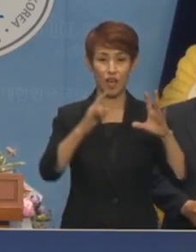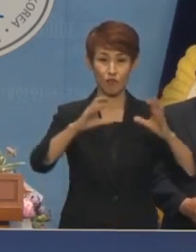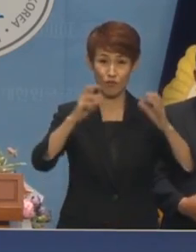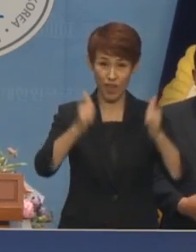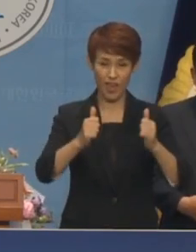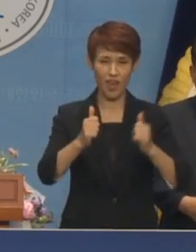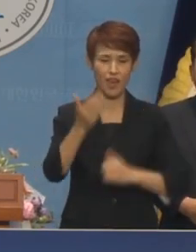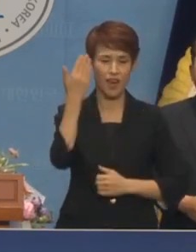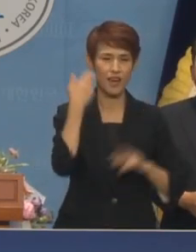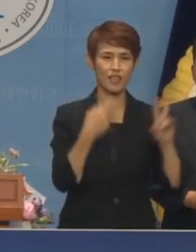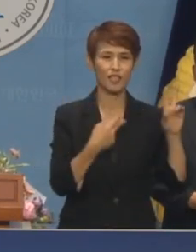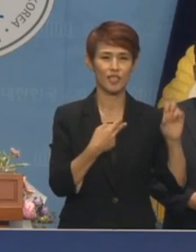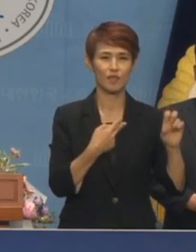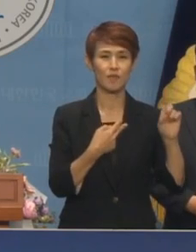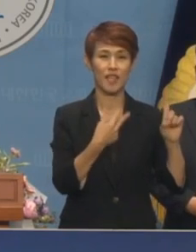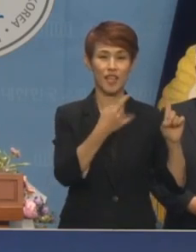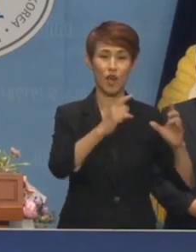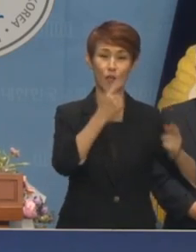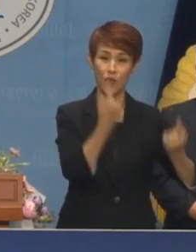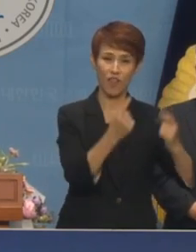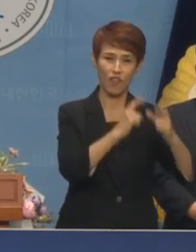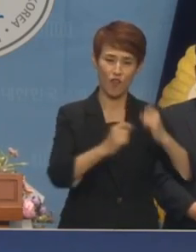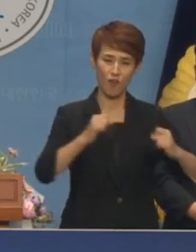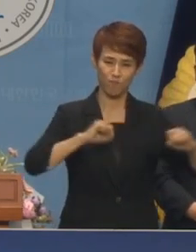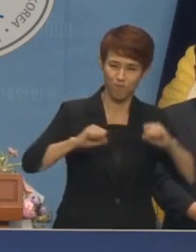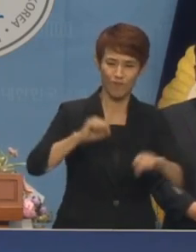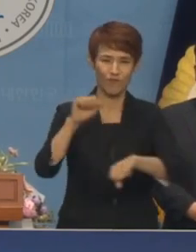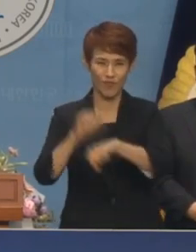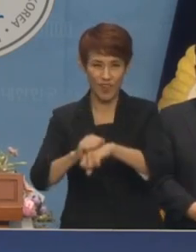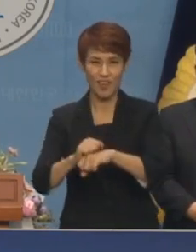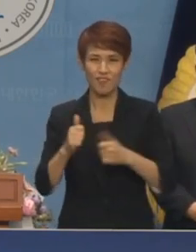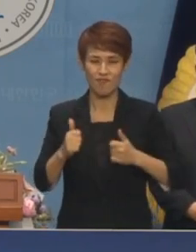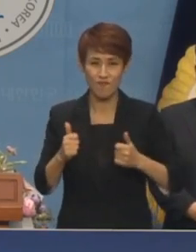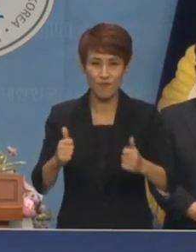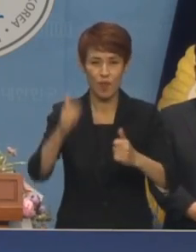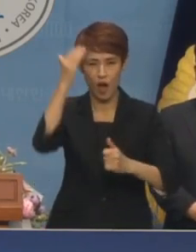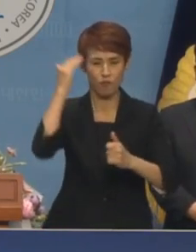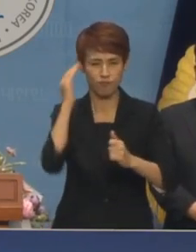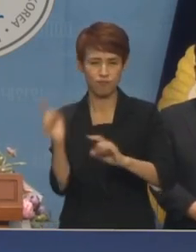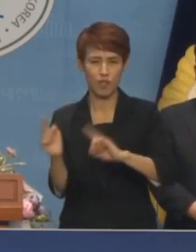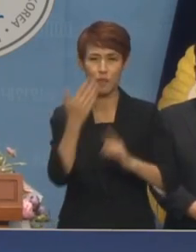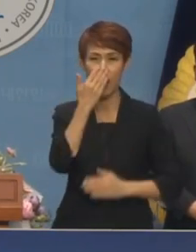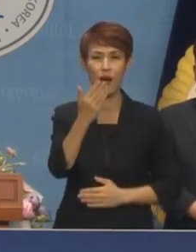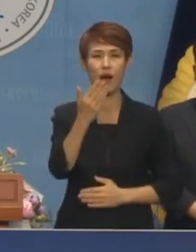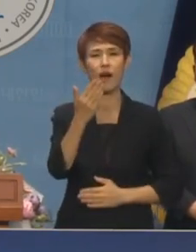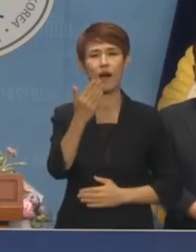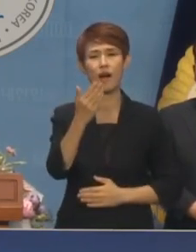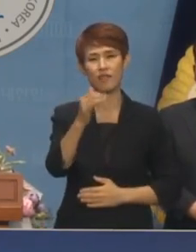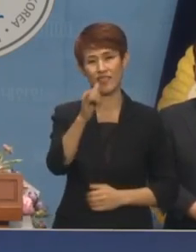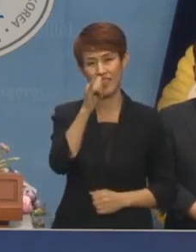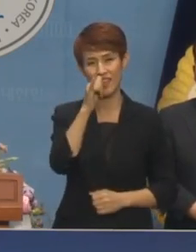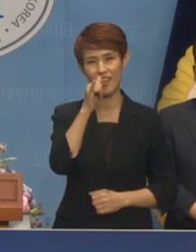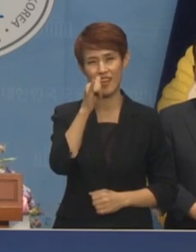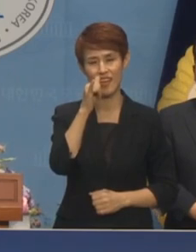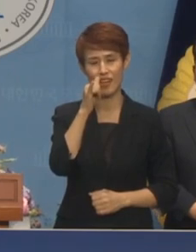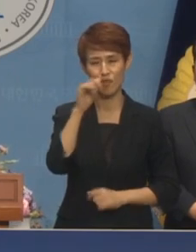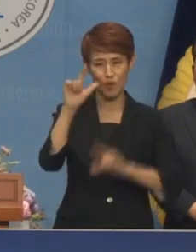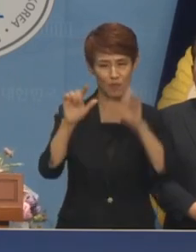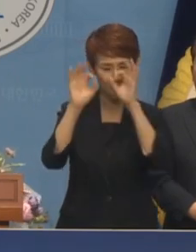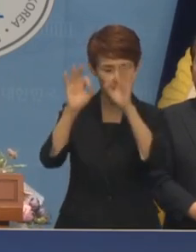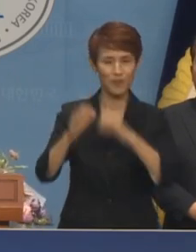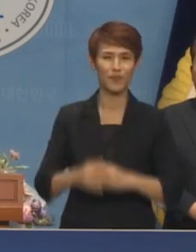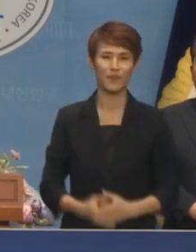21대보다 훨씬 더 파이팅 넘치고 그리고 대한민국을 살릴 수 있는 국회로 나아갈 수 있는 그 조짐이 보이고